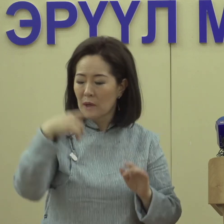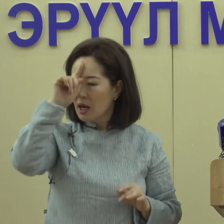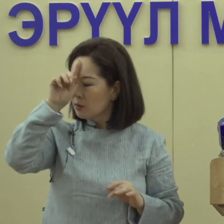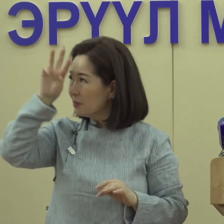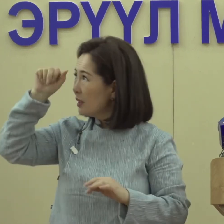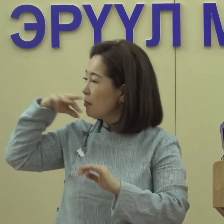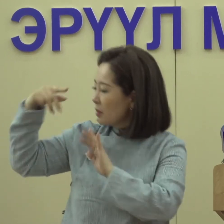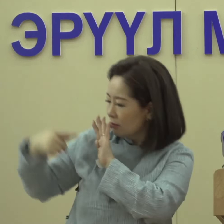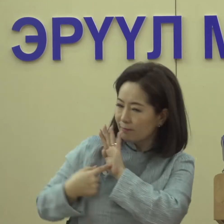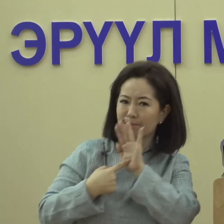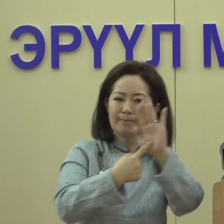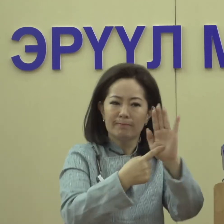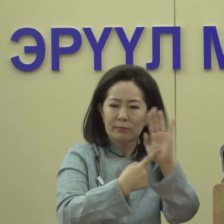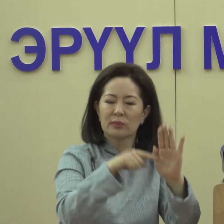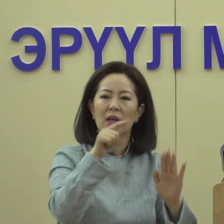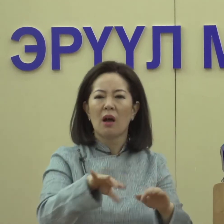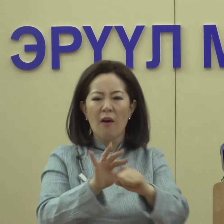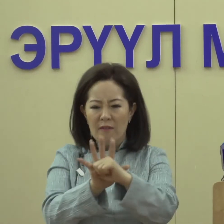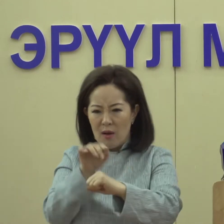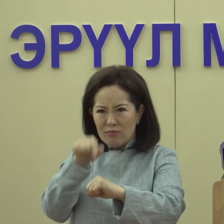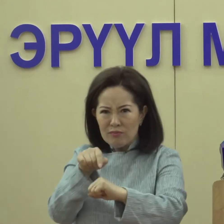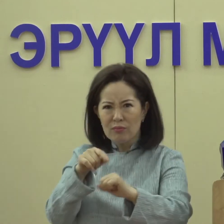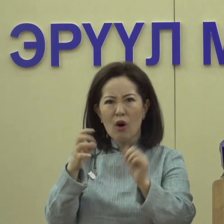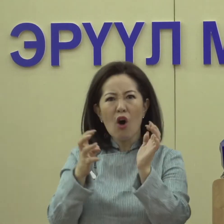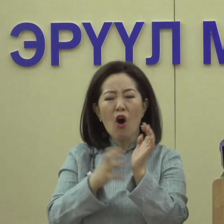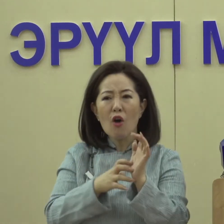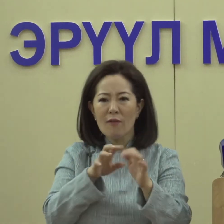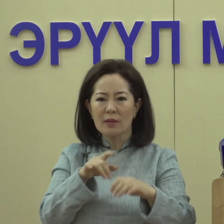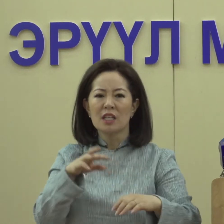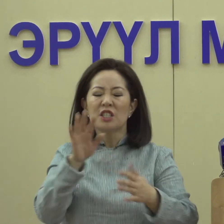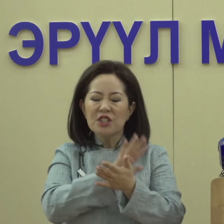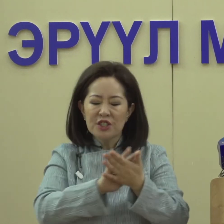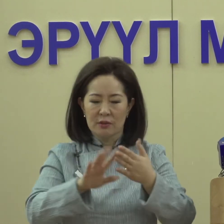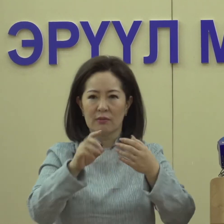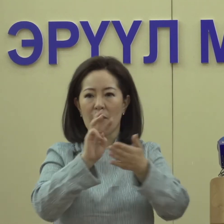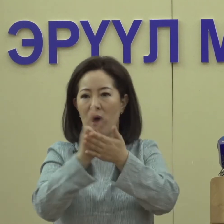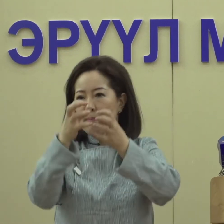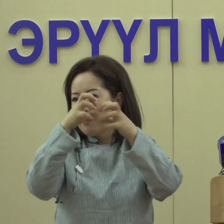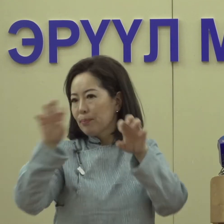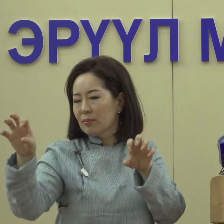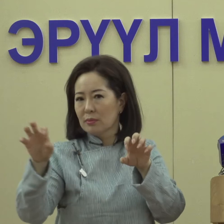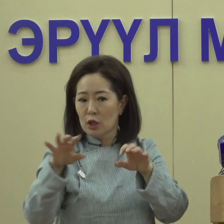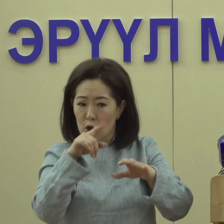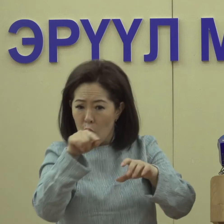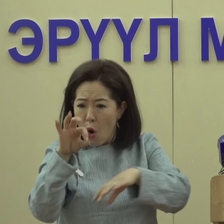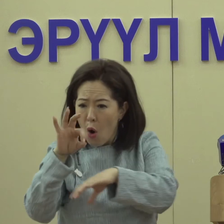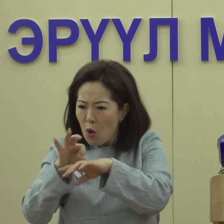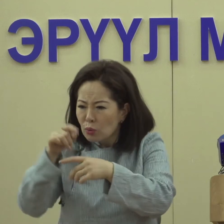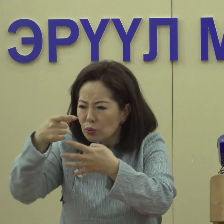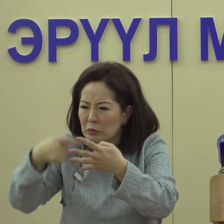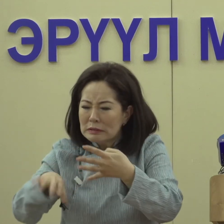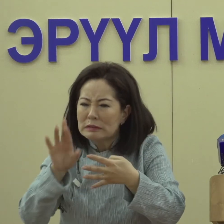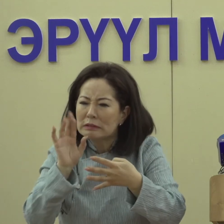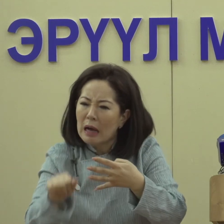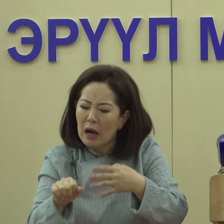яамны вэбсайтн дээр бас нохос коронавирус гэсэн одоо шинэ ийм мэдээллийн вэб нэгдсэн байгаа. За энэ мэдээлэл энэ өвчний одоо халдах